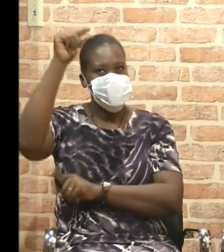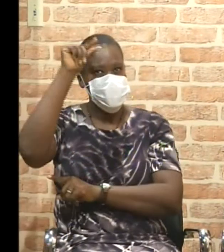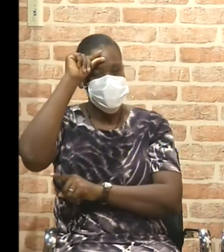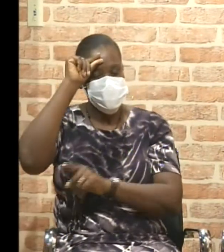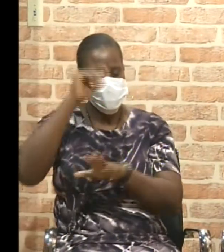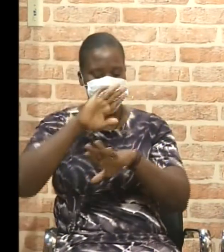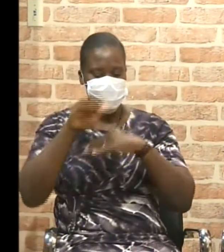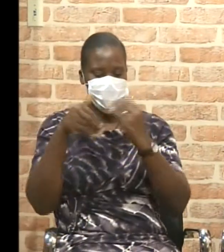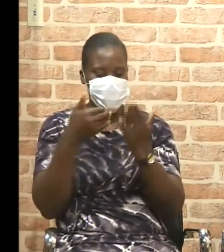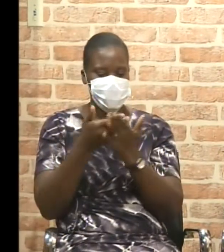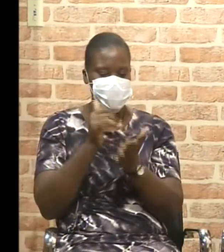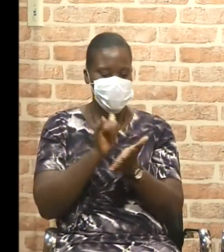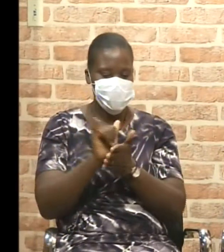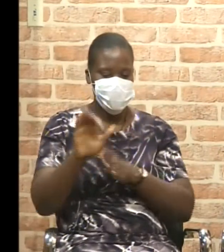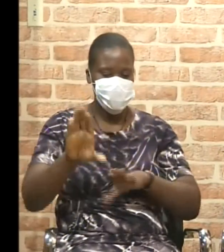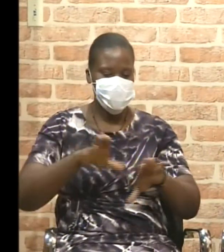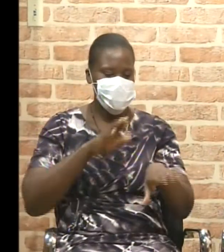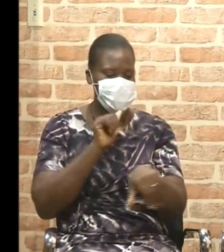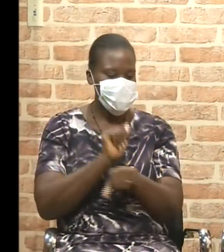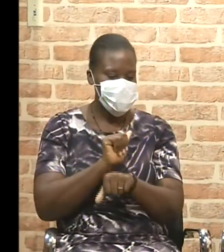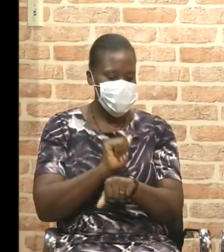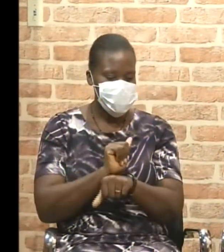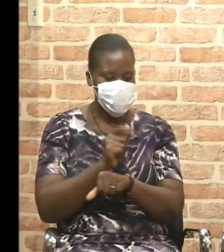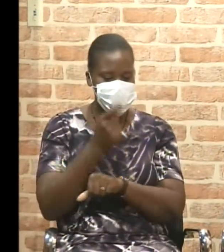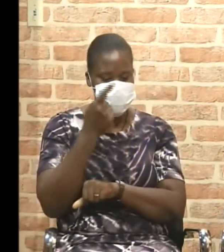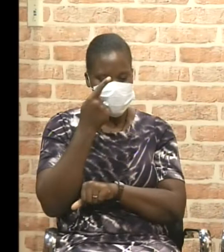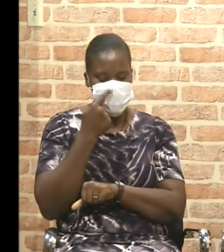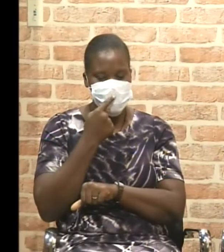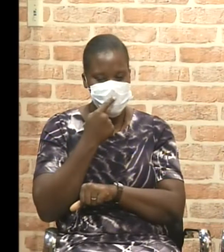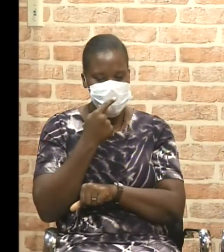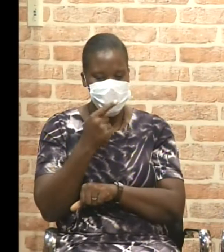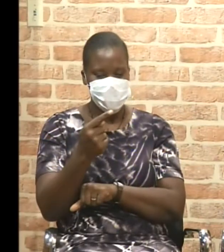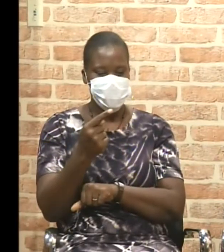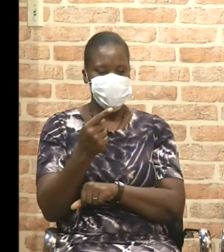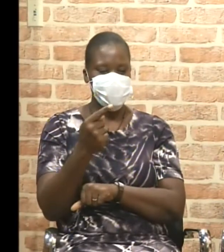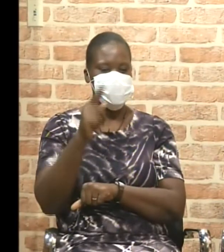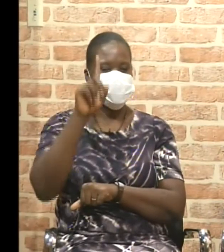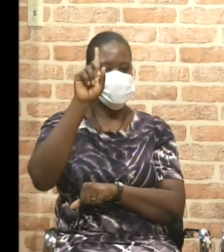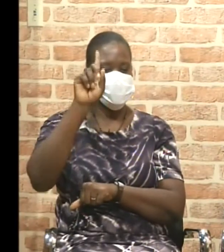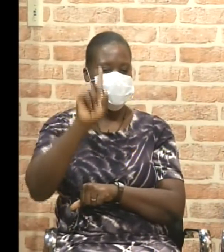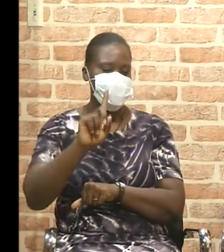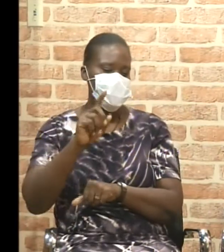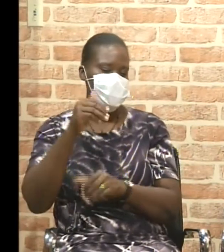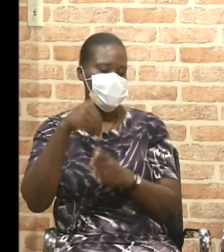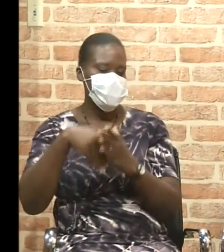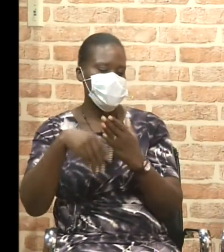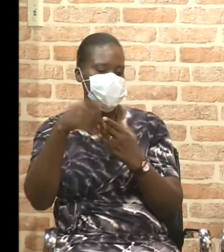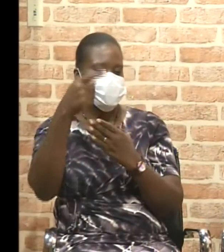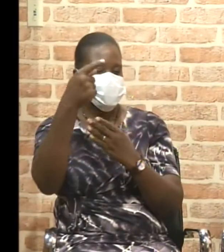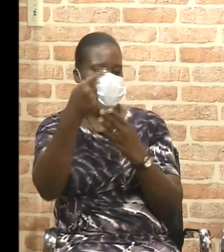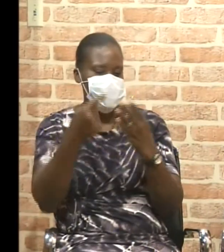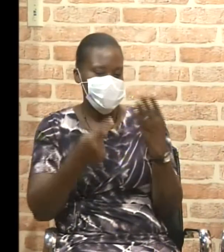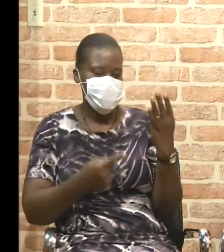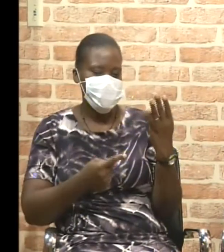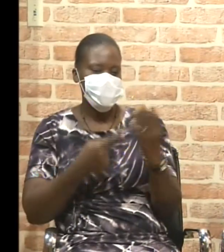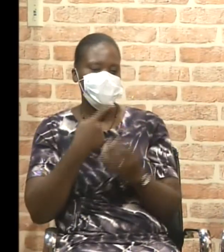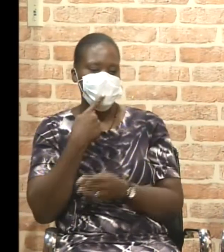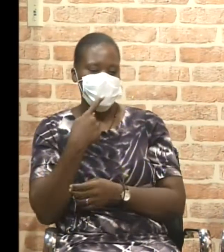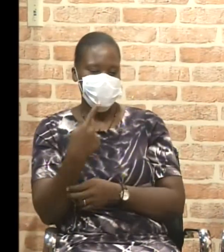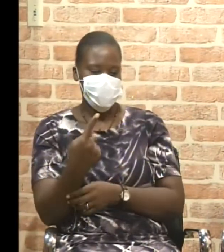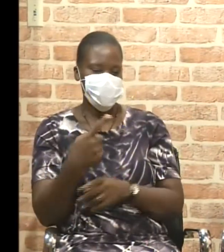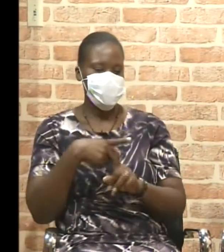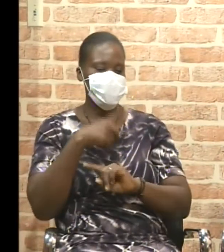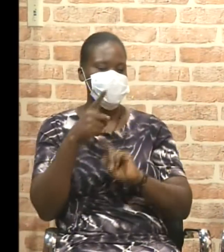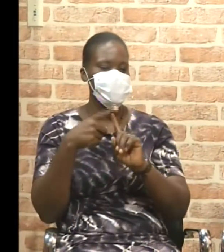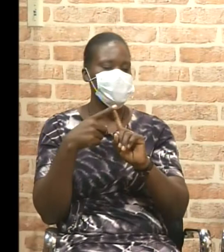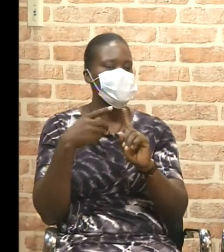ça, il faut que nous te fait travail ça. Mais il faut que nous dit que y a une bagaille que justement nous capable de dire, c'est que là nous